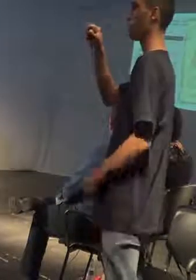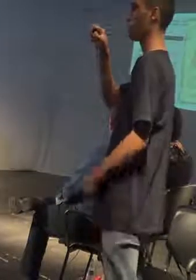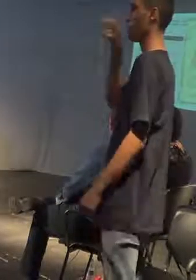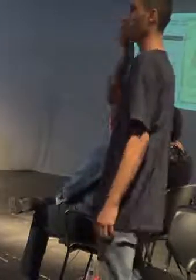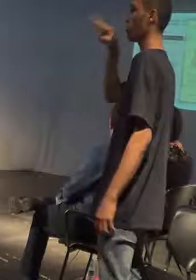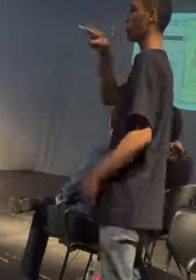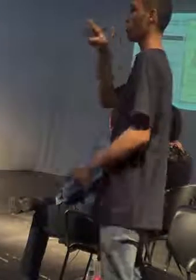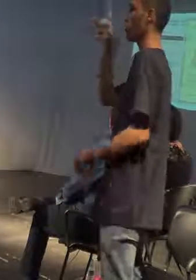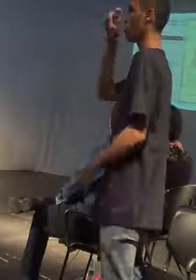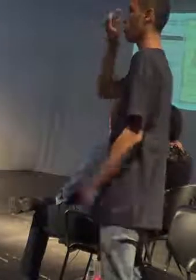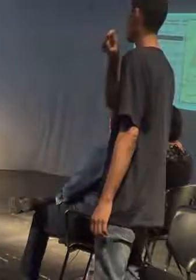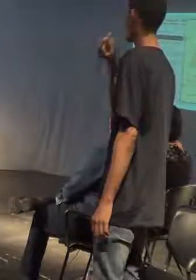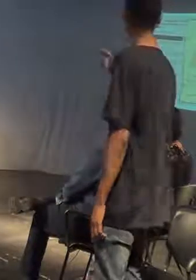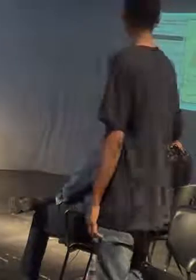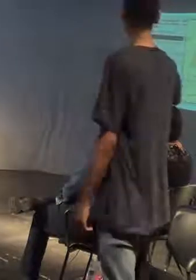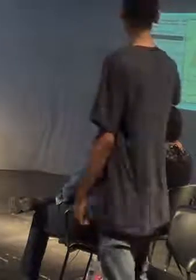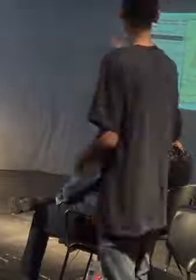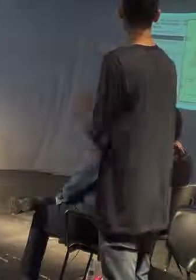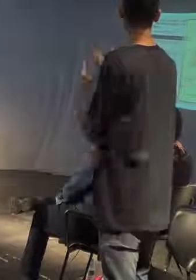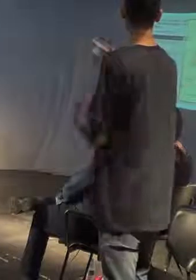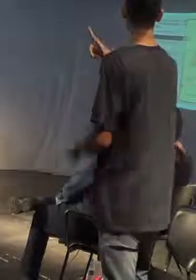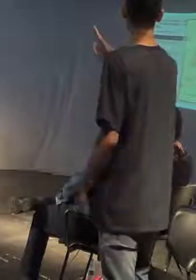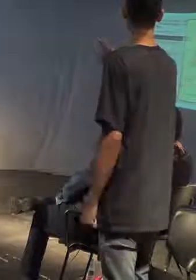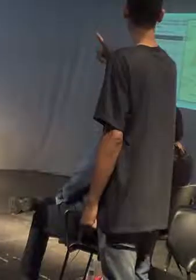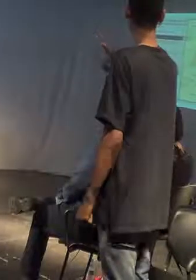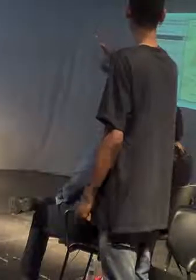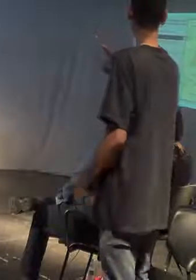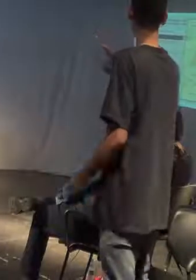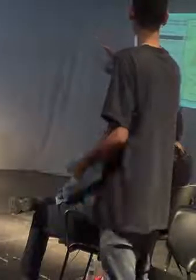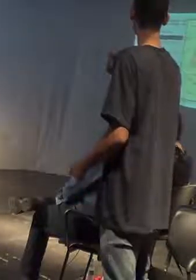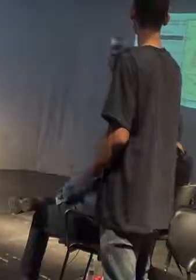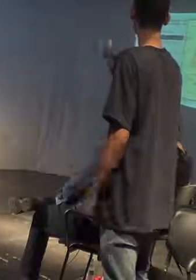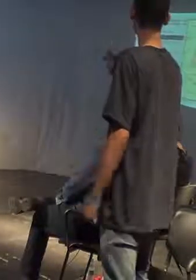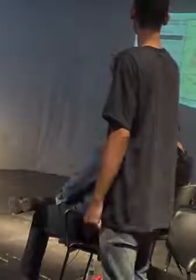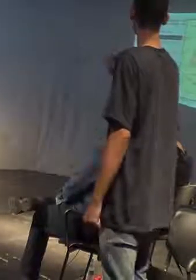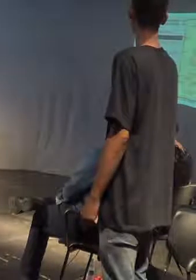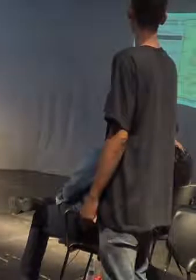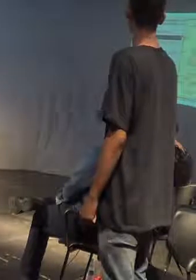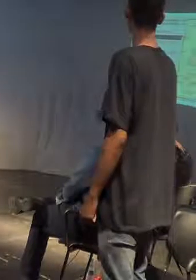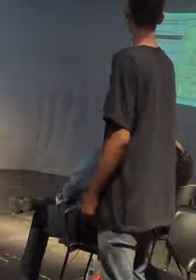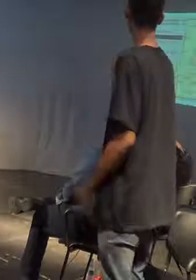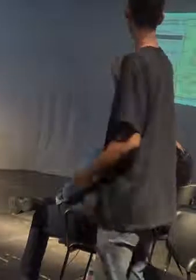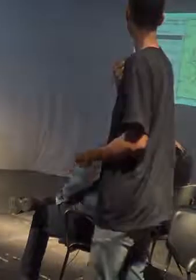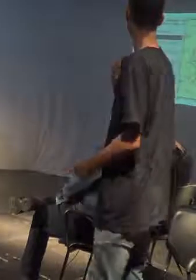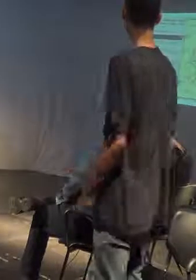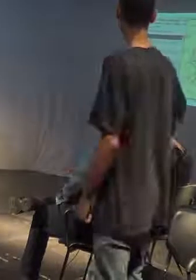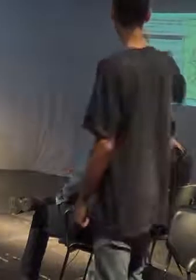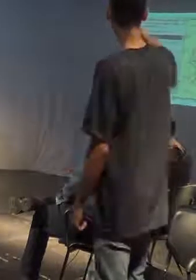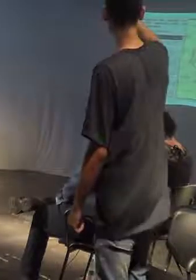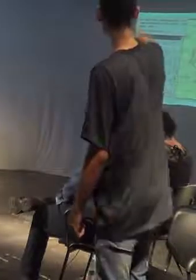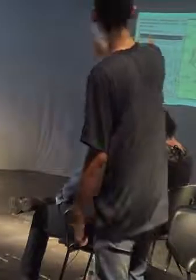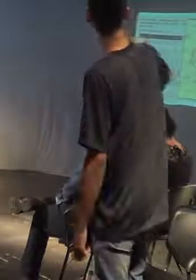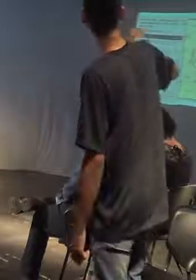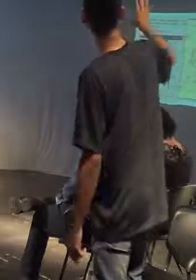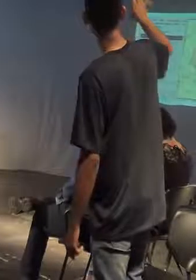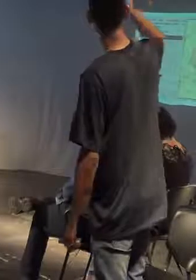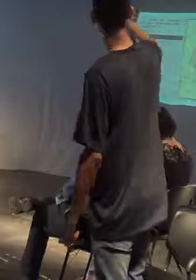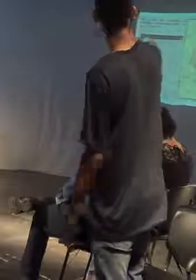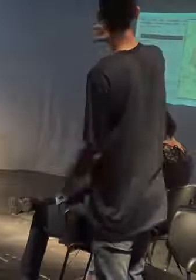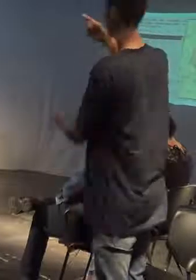Itabuna para cada um dos outros 10, e aí é fácil de fazer a conta. Estou falando isso em função de a gente começar a entender, de se sentir como